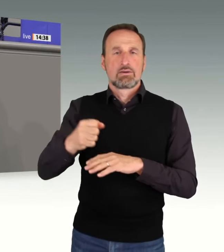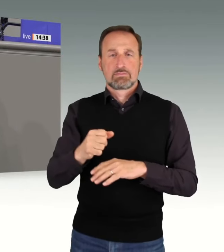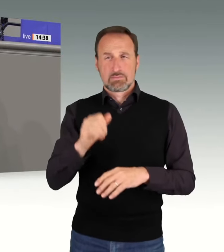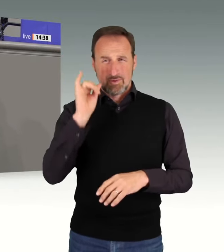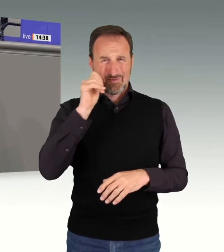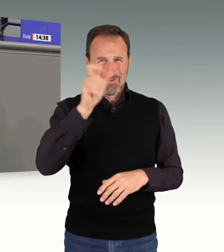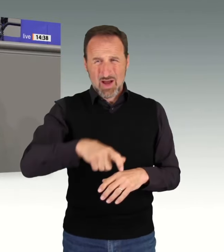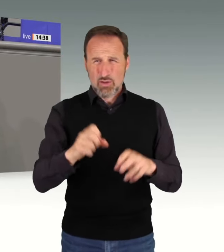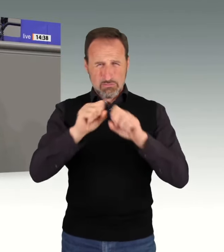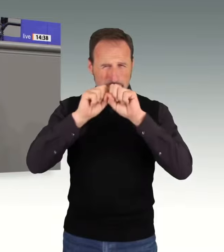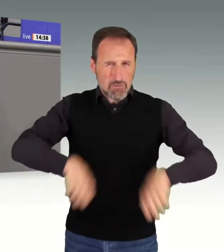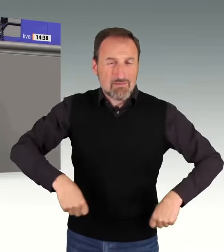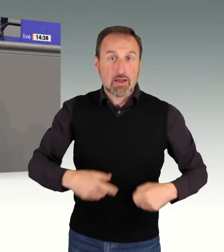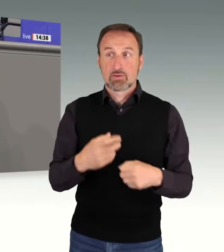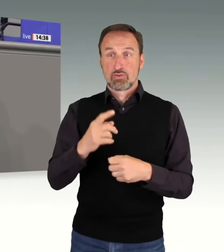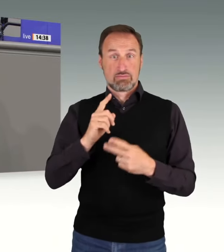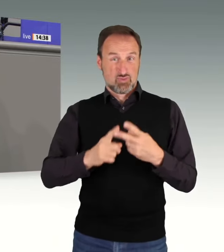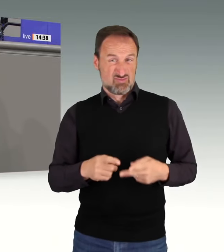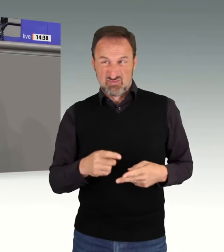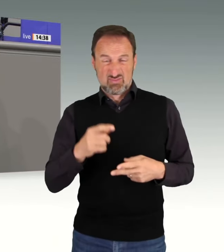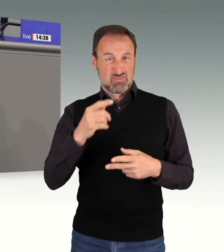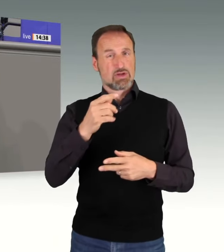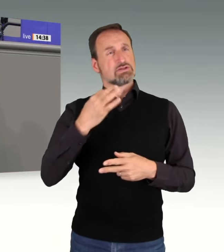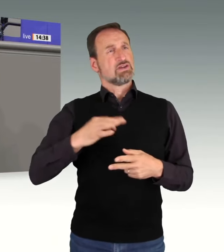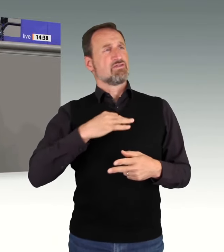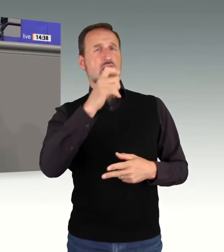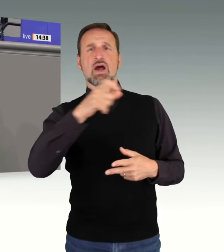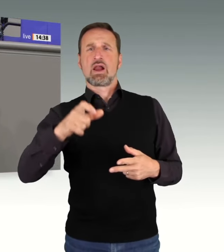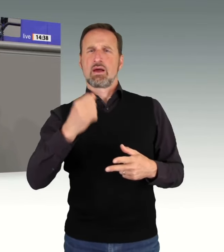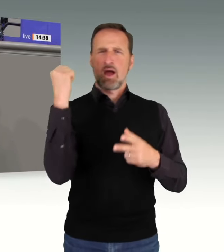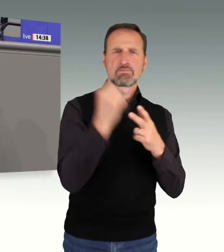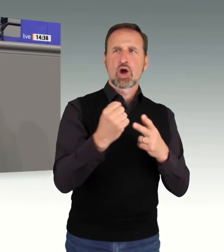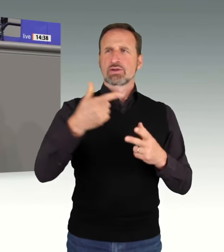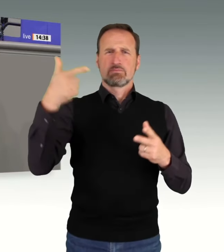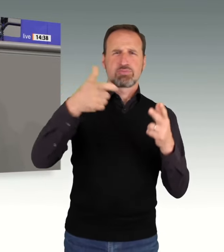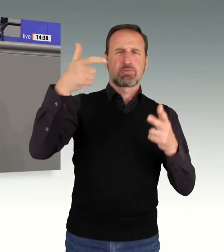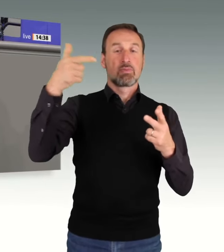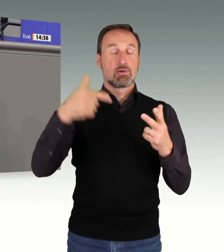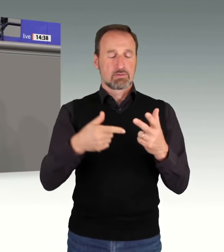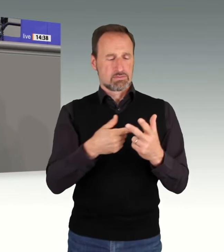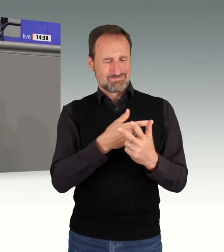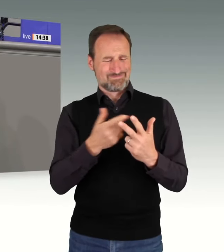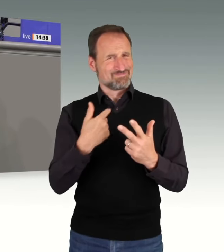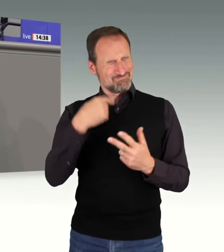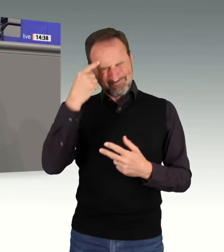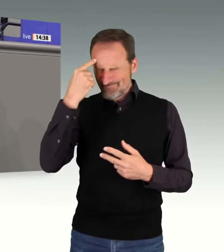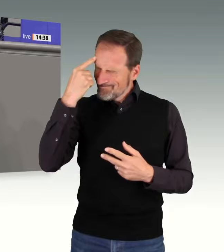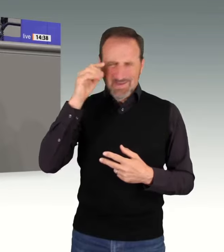Zivilisten. Meine Damen und Herren, seit knapp 2 Jahren hängt in der Rada die Flagge der Europäischen